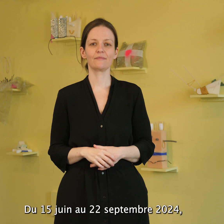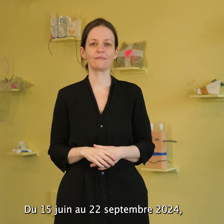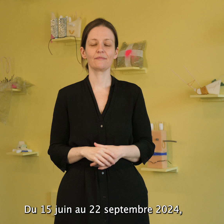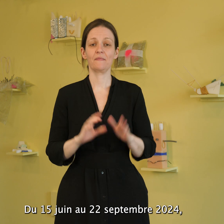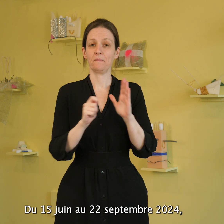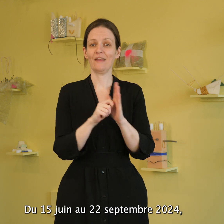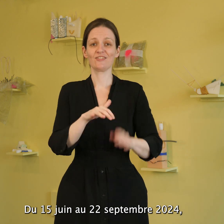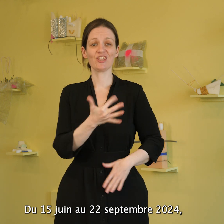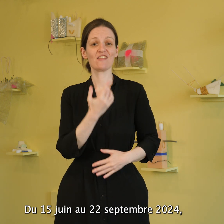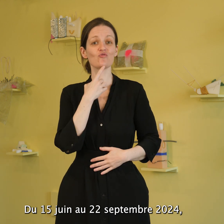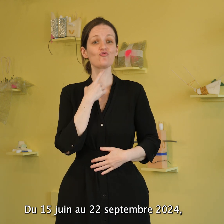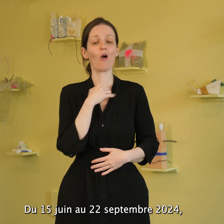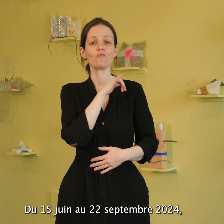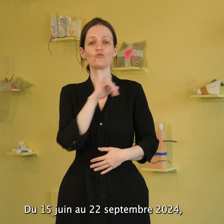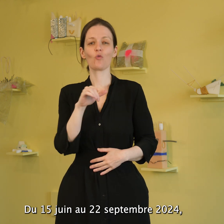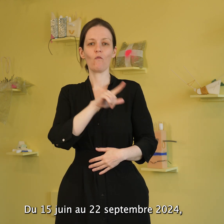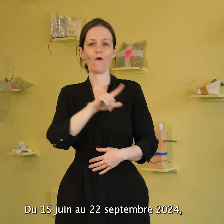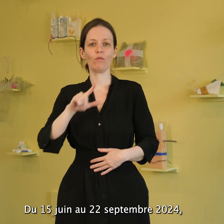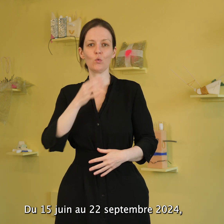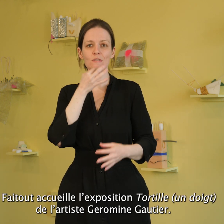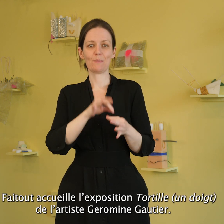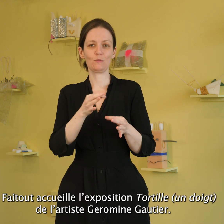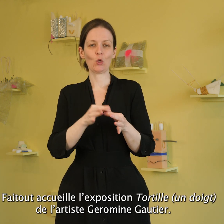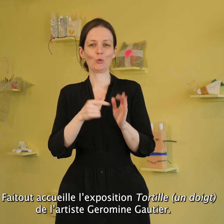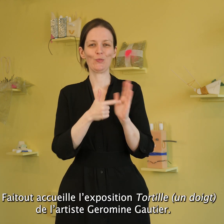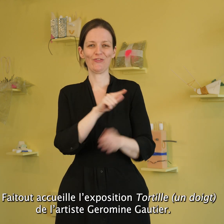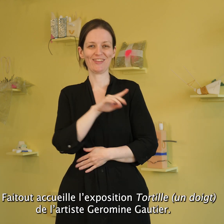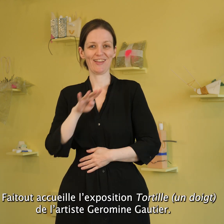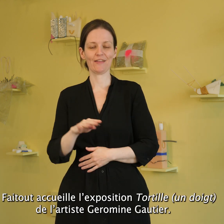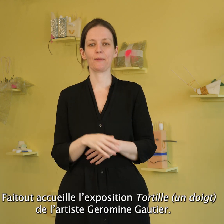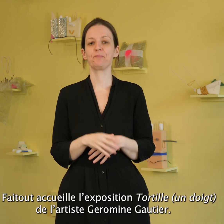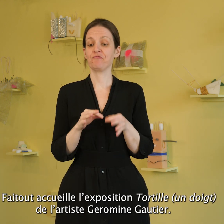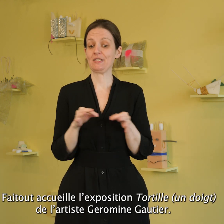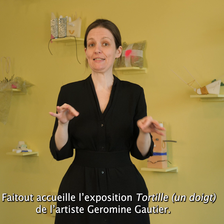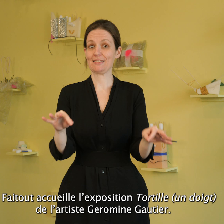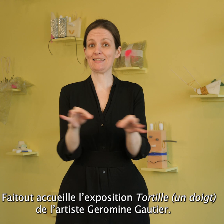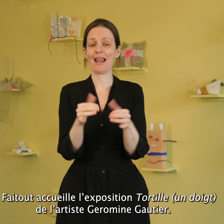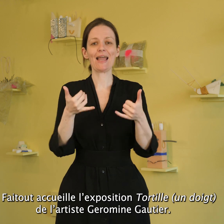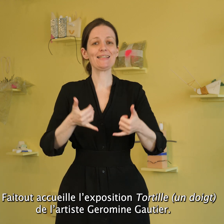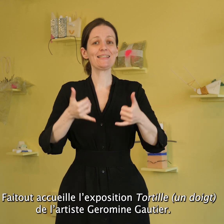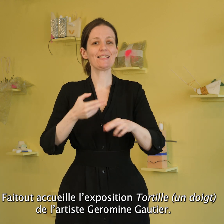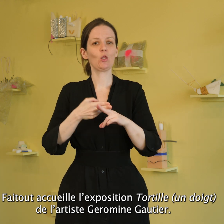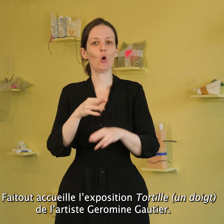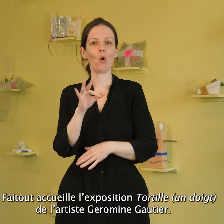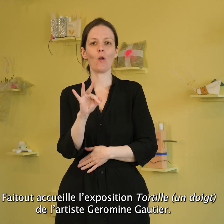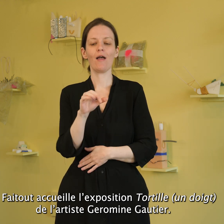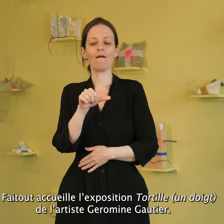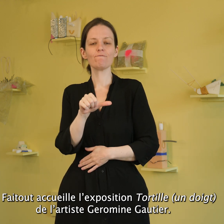Du 15 juin au 22 septembre 2024, le Fétou accueille l'exposition Tortille, un doigt de